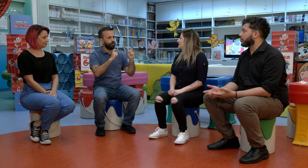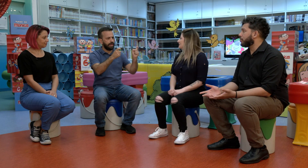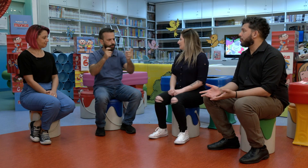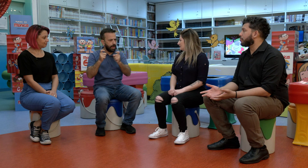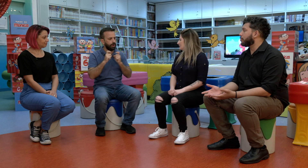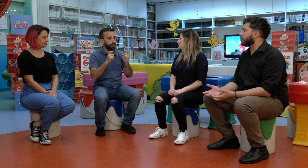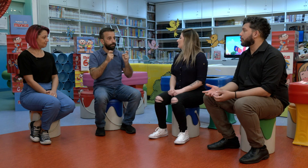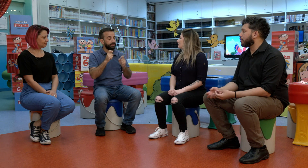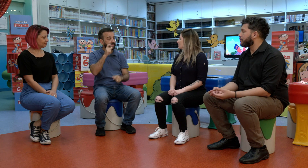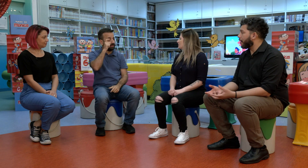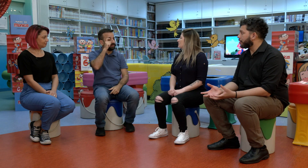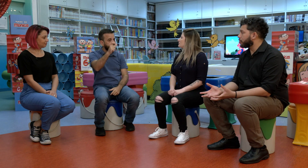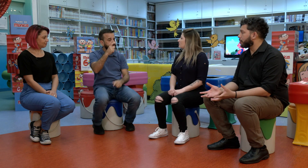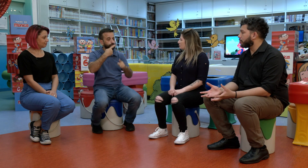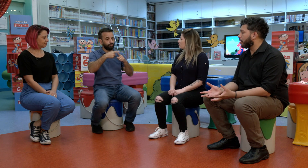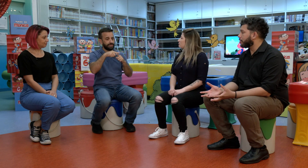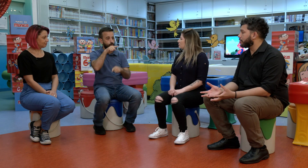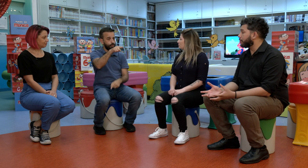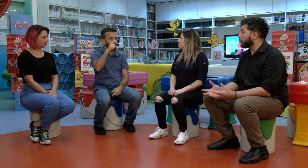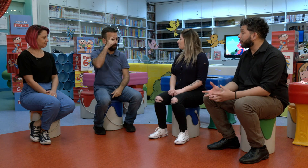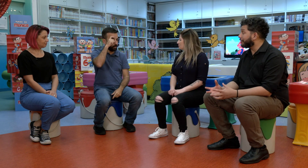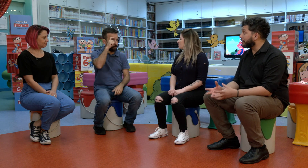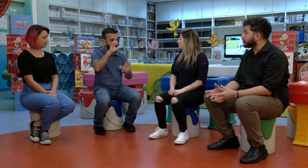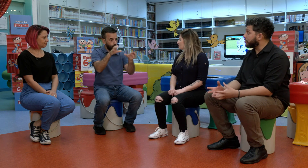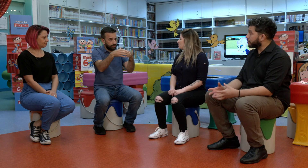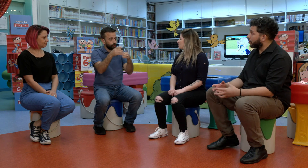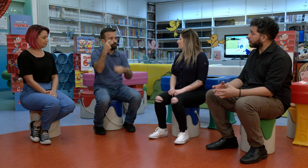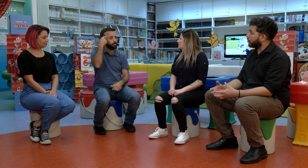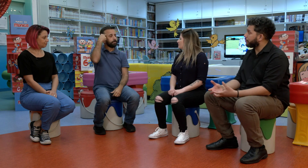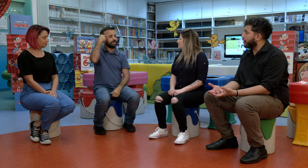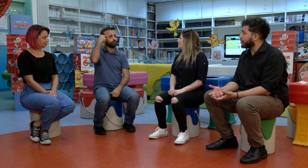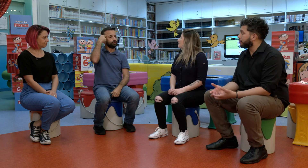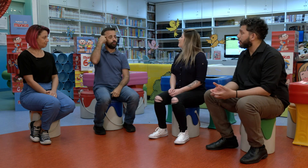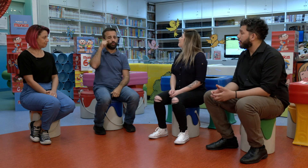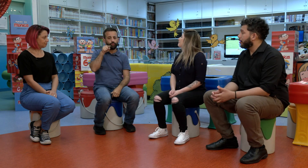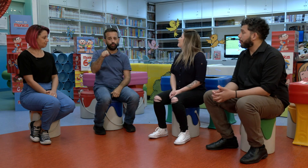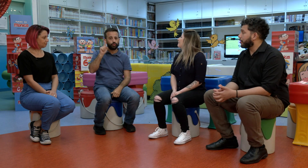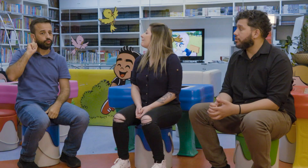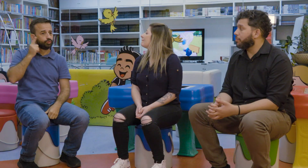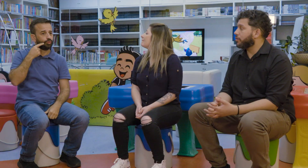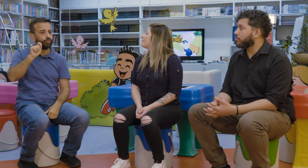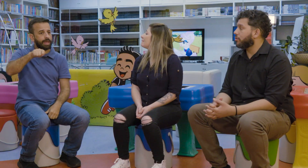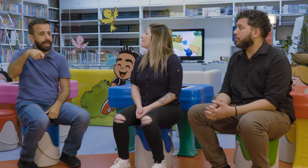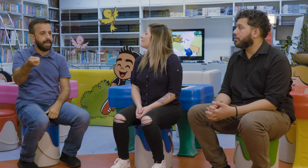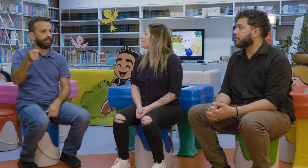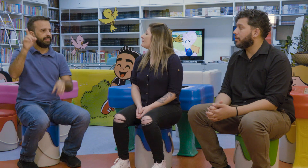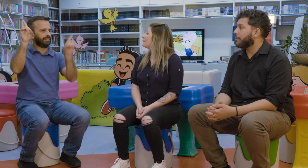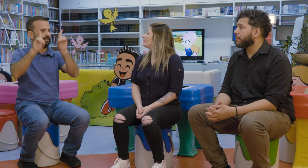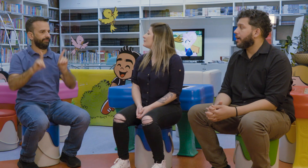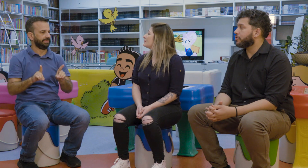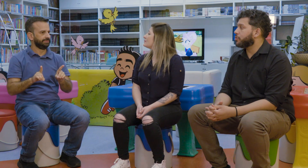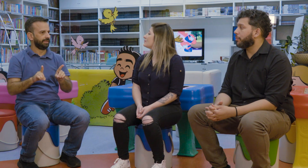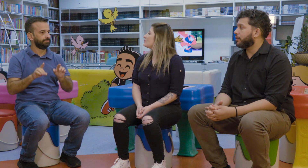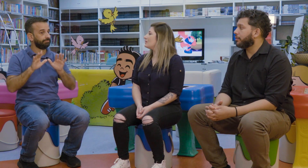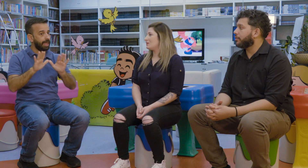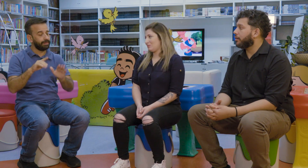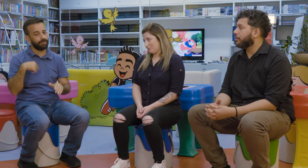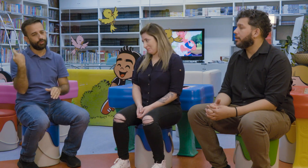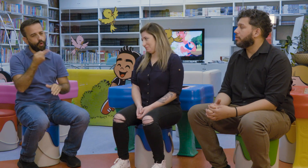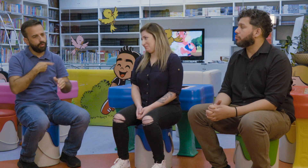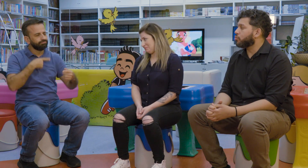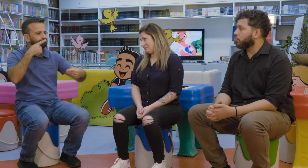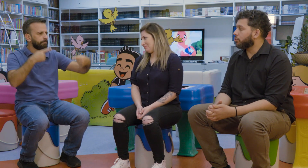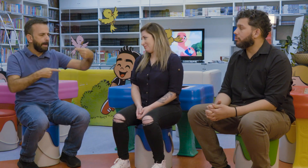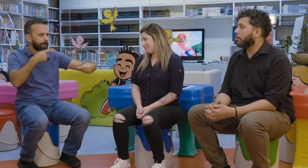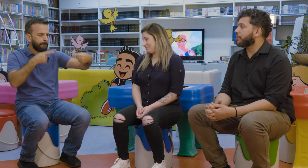com autismo, tinha diversos personagens, e foi muito interessante essa nossa conversa, porque a gente pensou que sim, a gente poderia